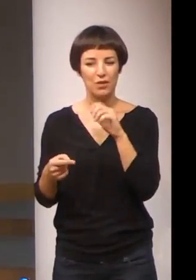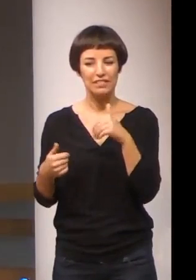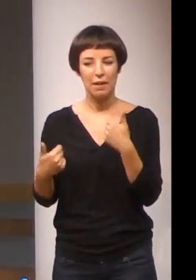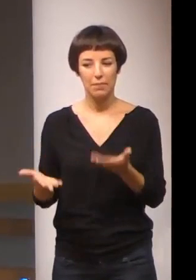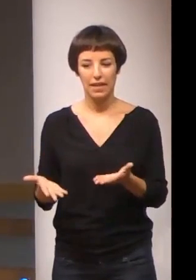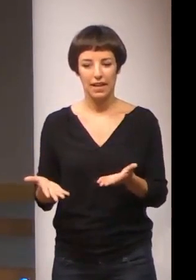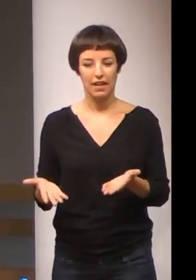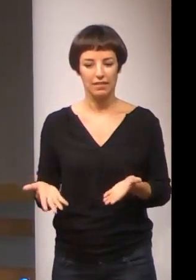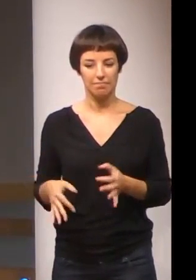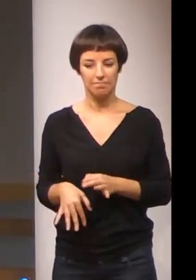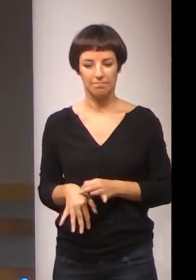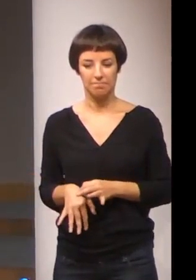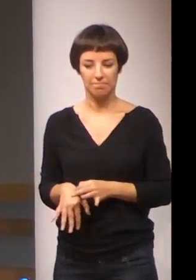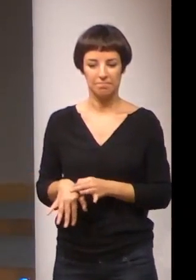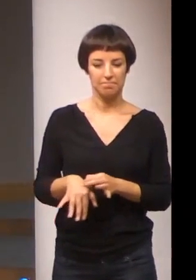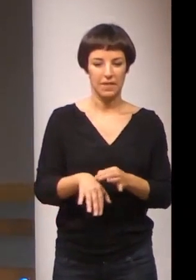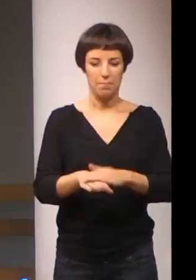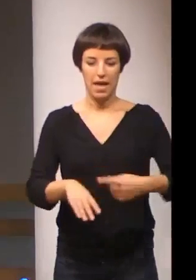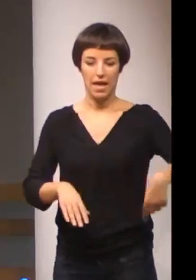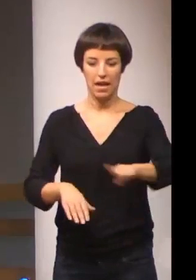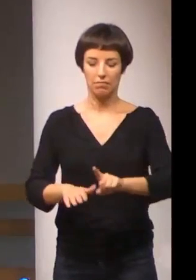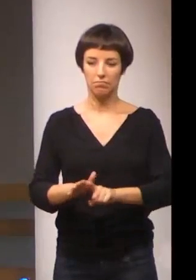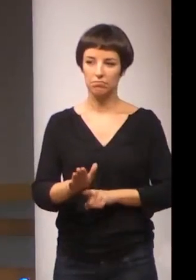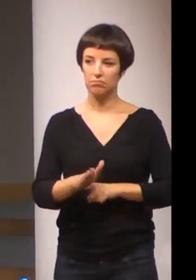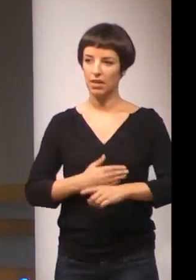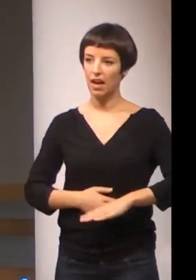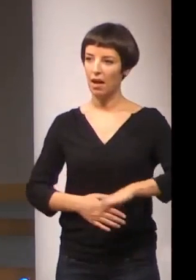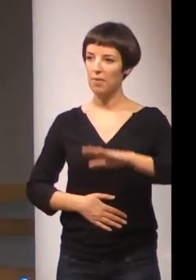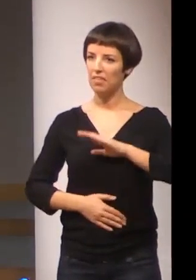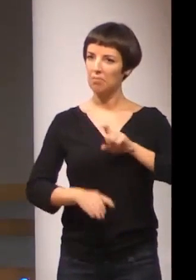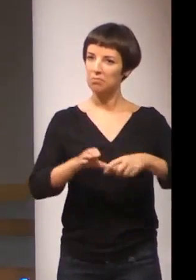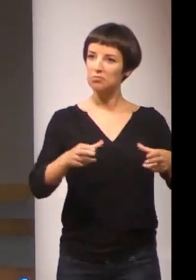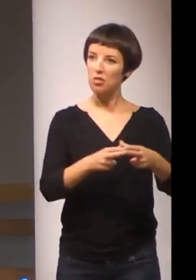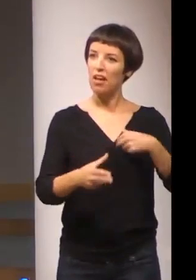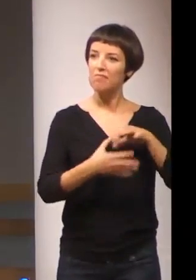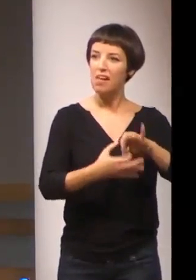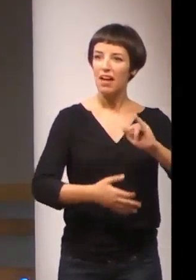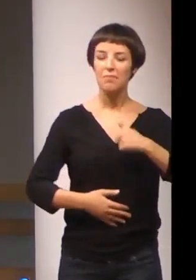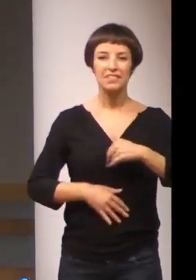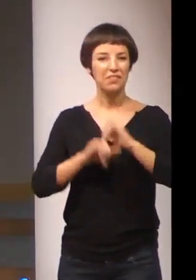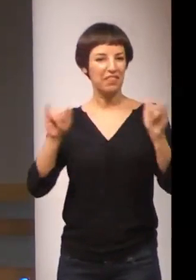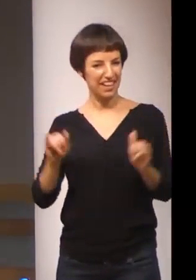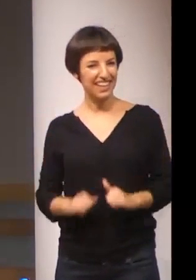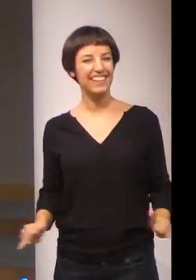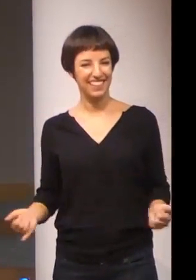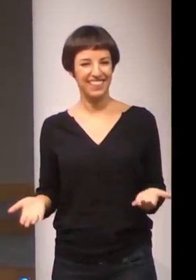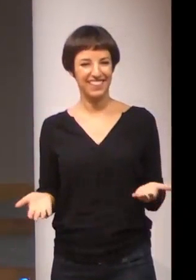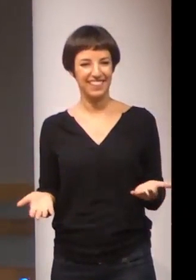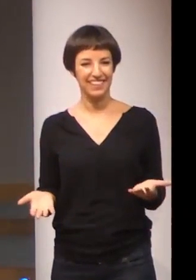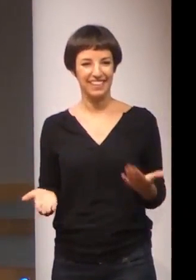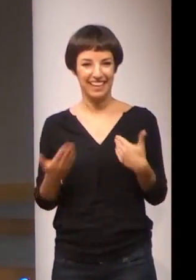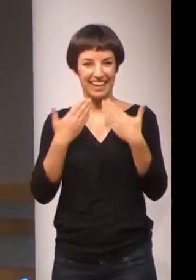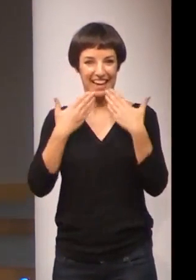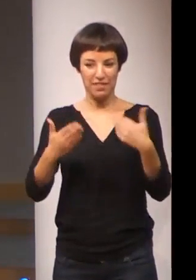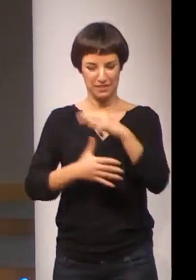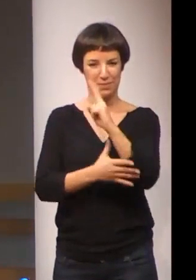desarrollando esa capacidad y se sientan felices o lo más felices posibles por medio de